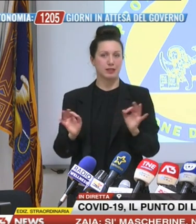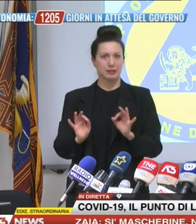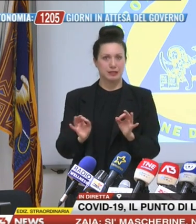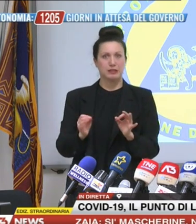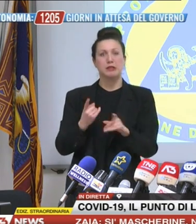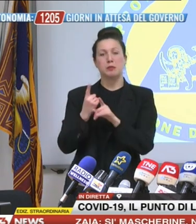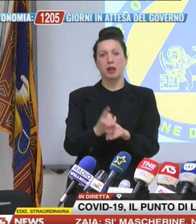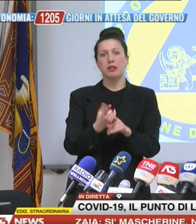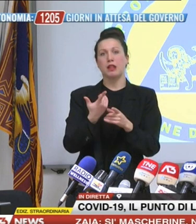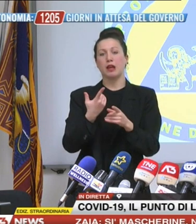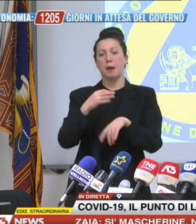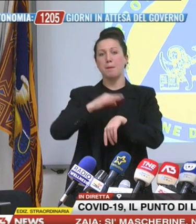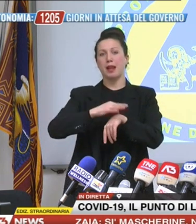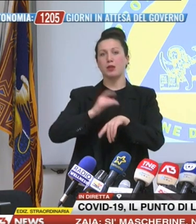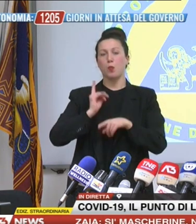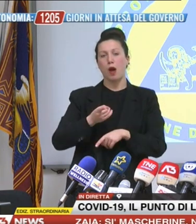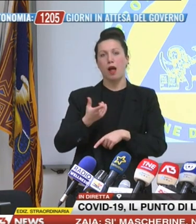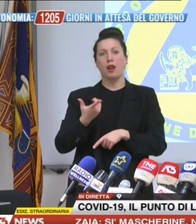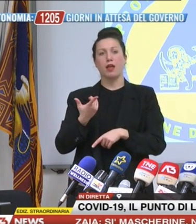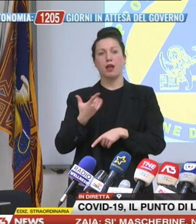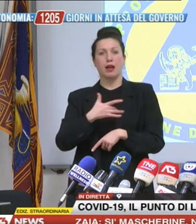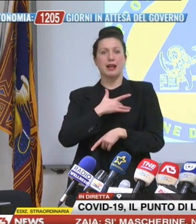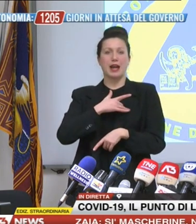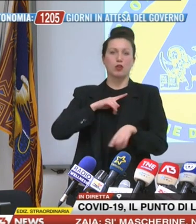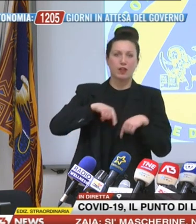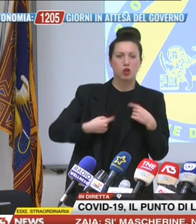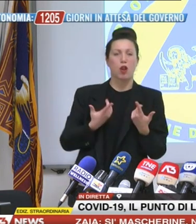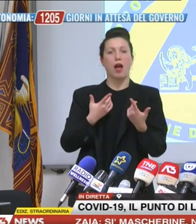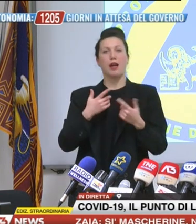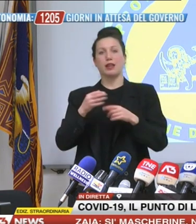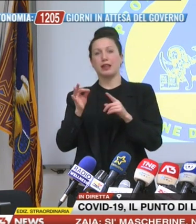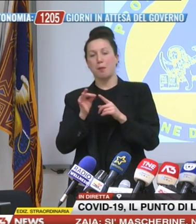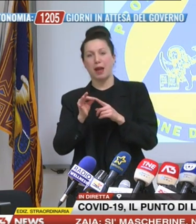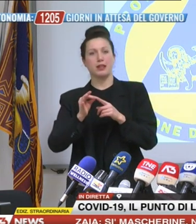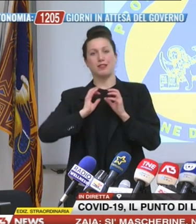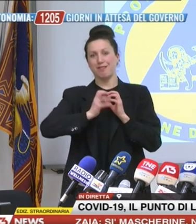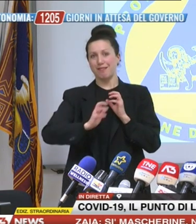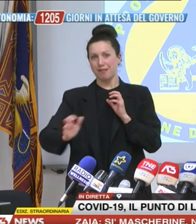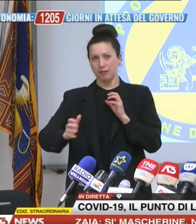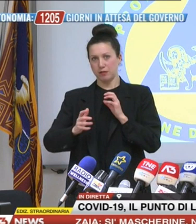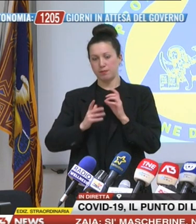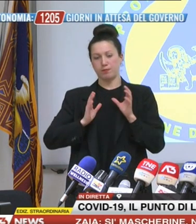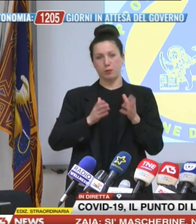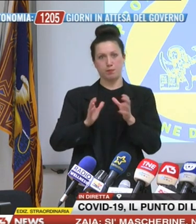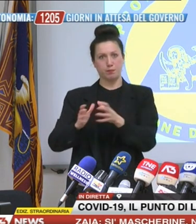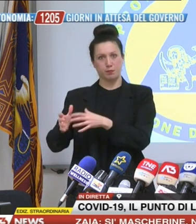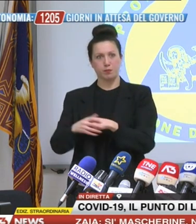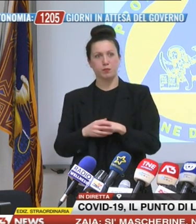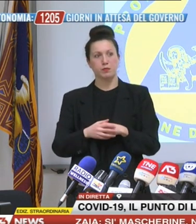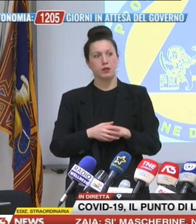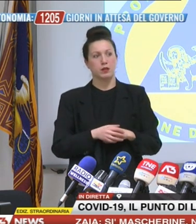diabetici piuttosto che altre patologie insomma di questo tipo. Grazie. Pederiva, Tosato e